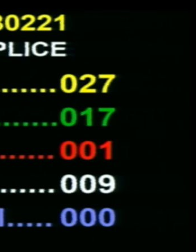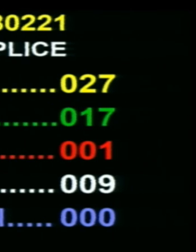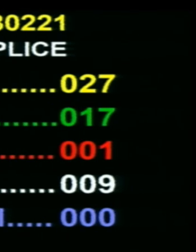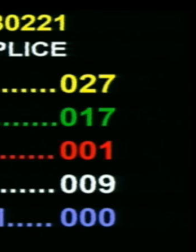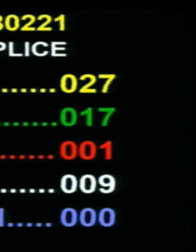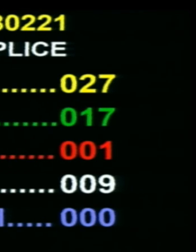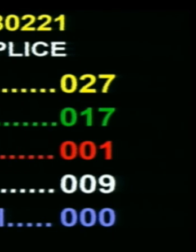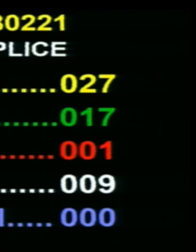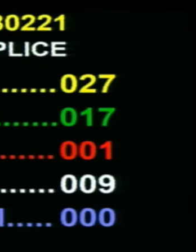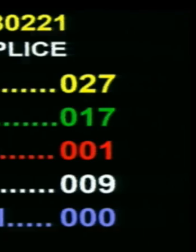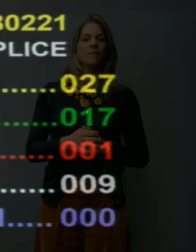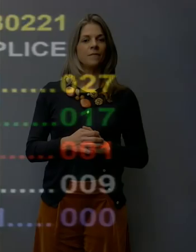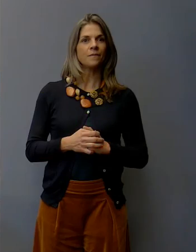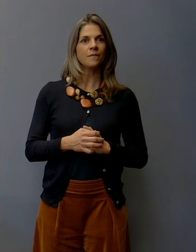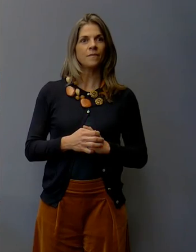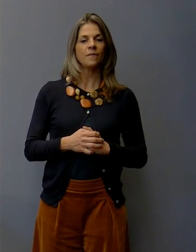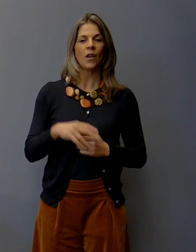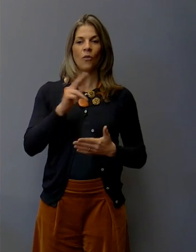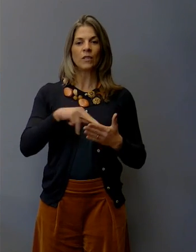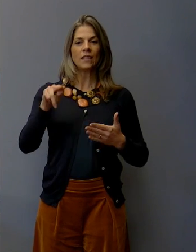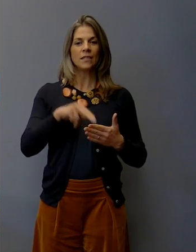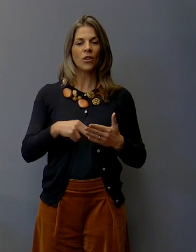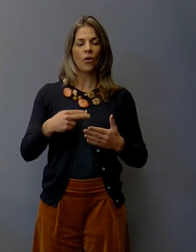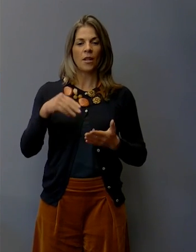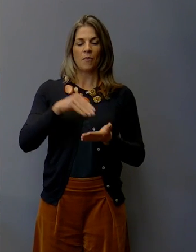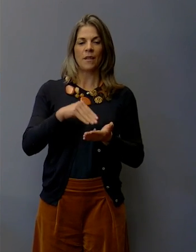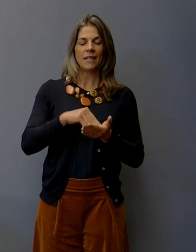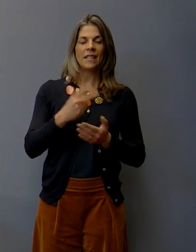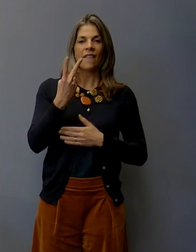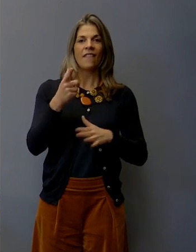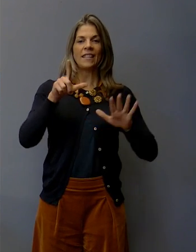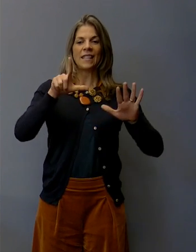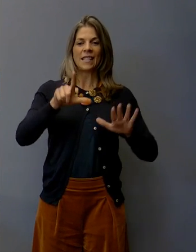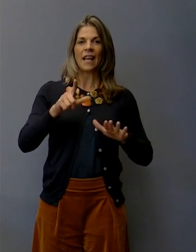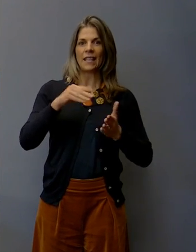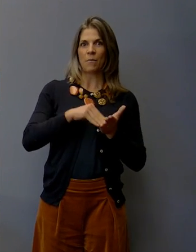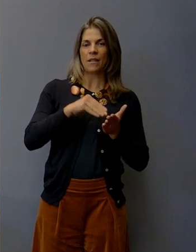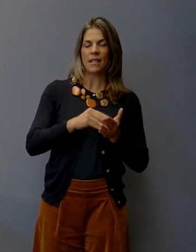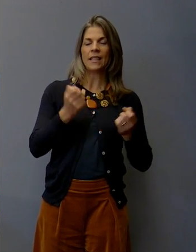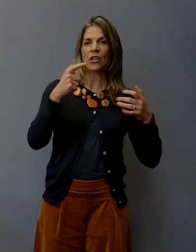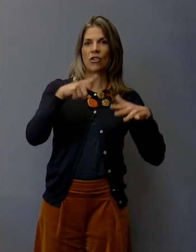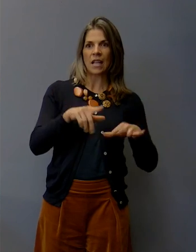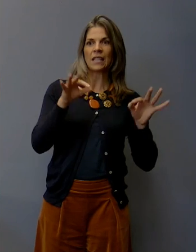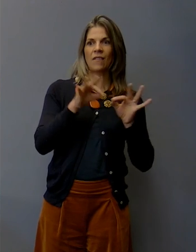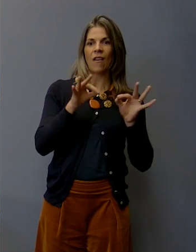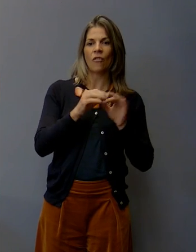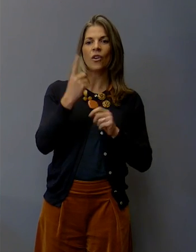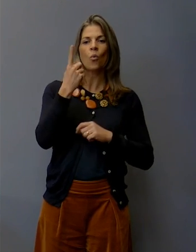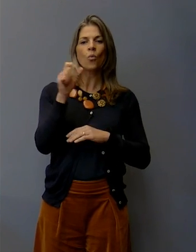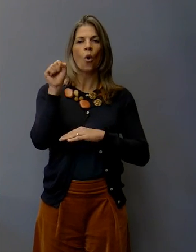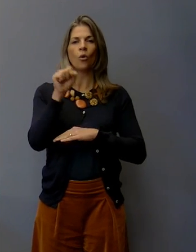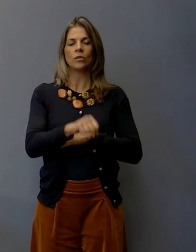esito votazione in presenza 27 consiglieri presenti 17 voti favorevoli un voto contrario